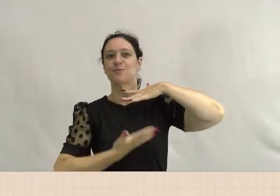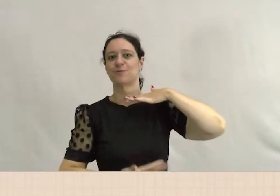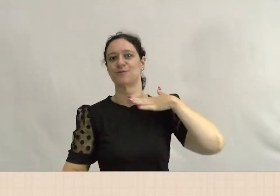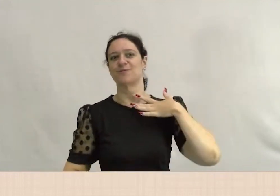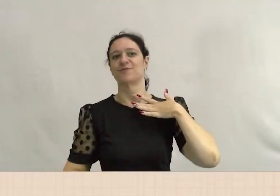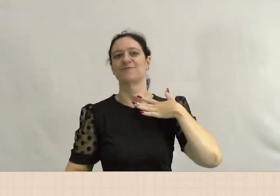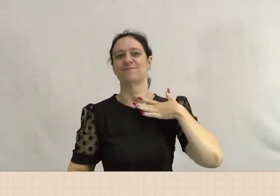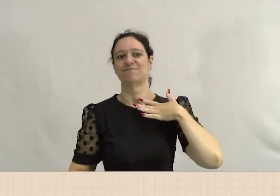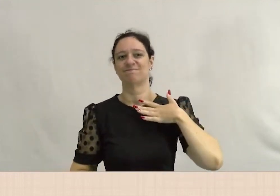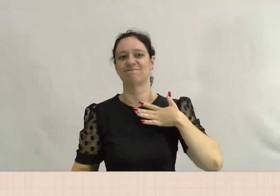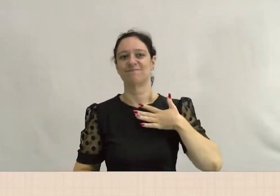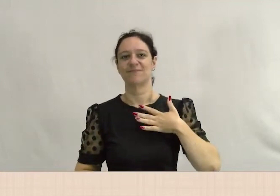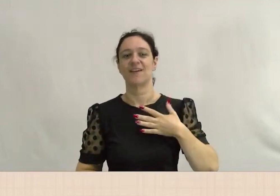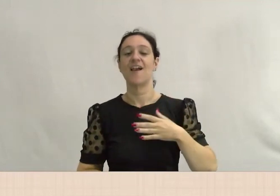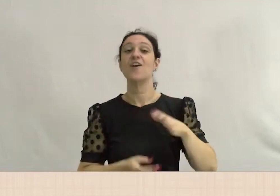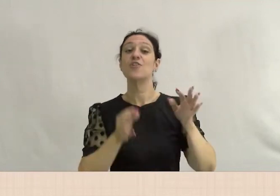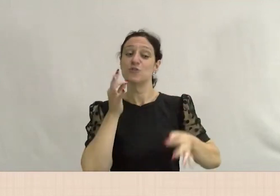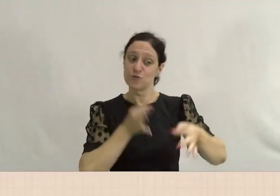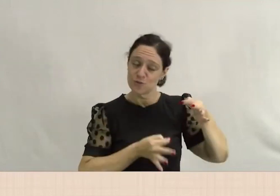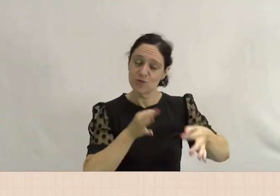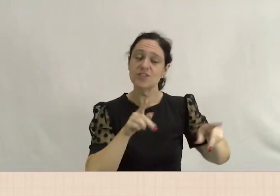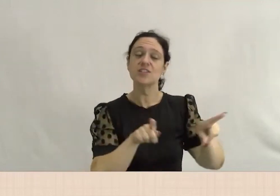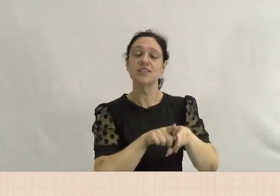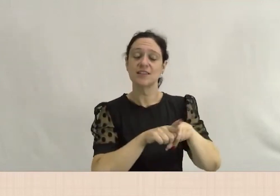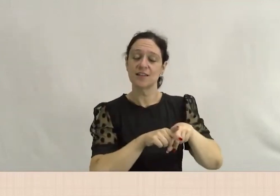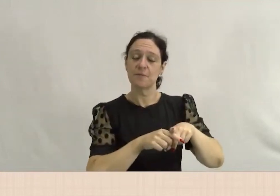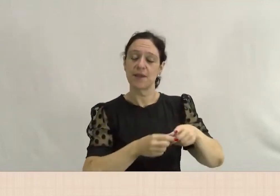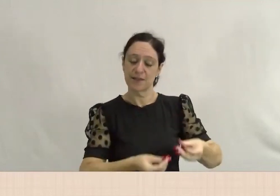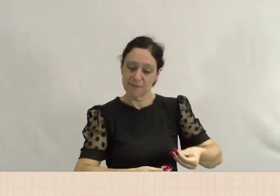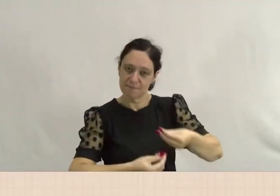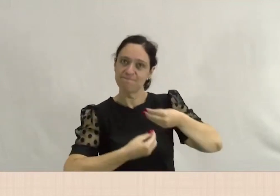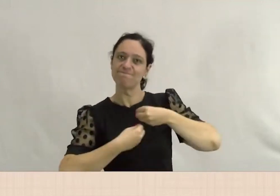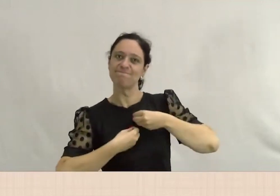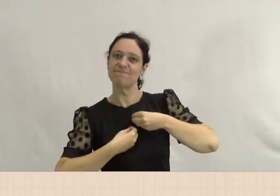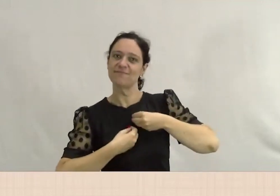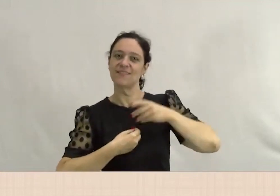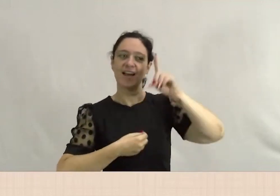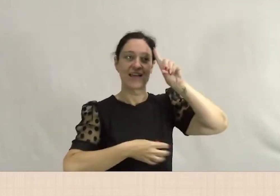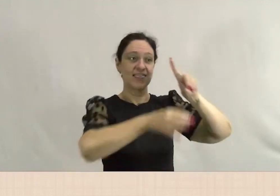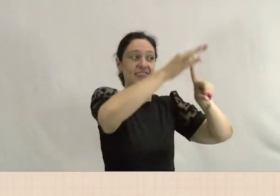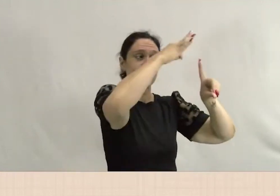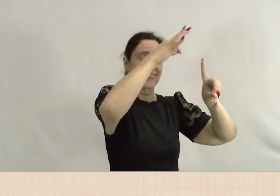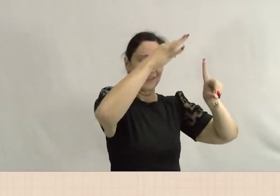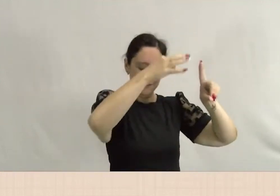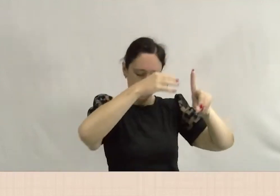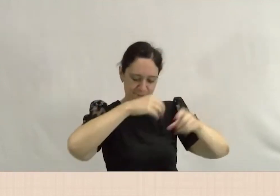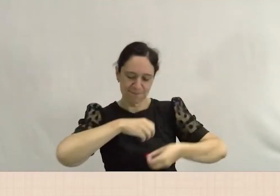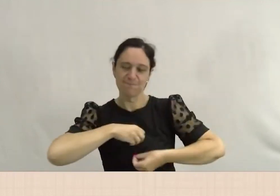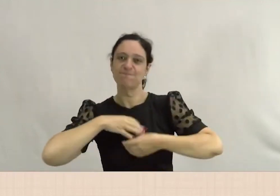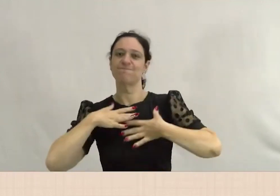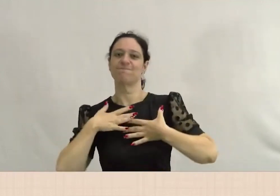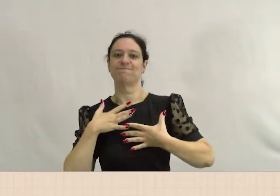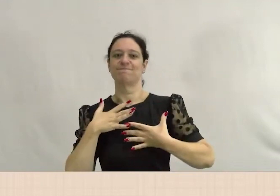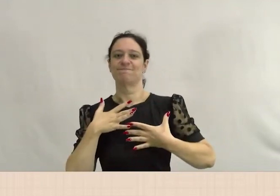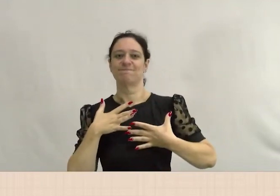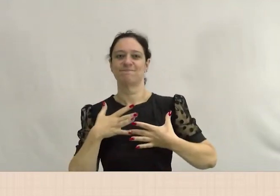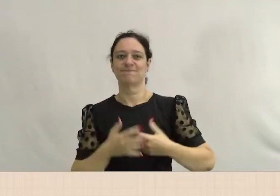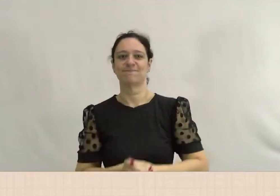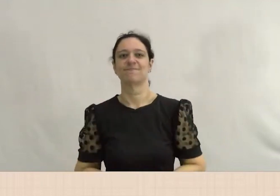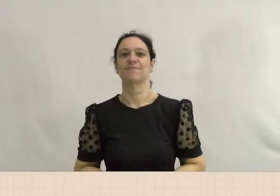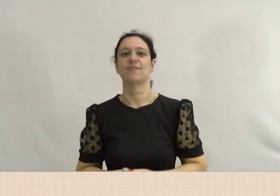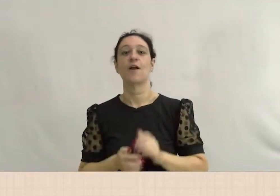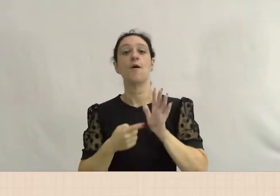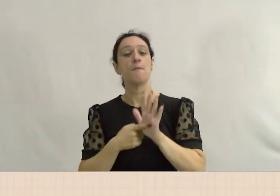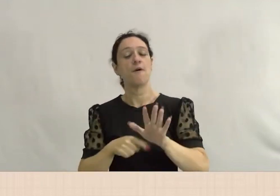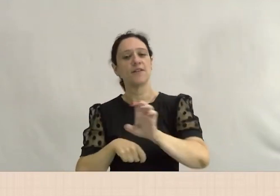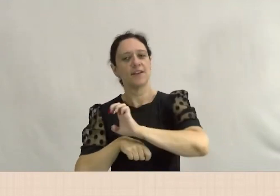E Ele está me enchendo com a justiça de Deus, com a santidade de Deus. Efésios 4 fala